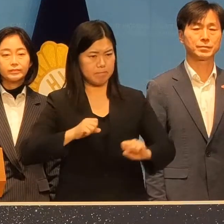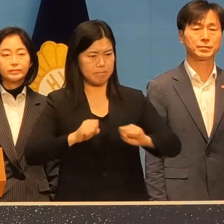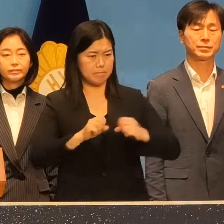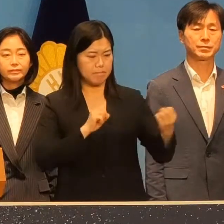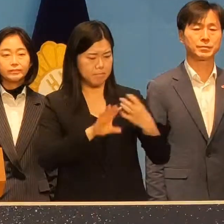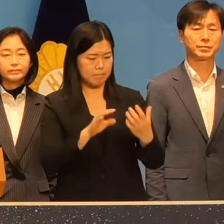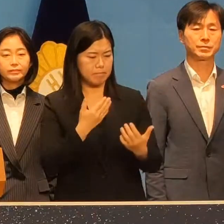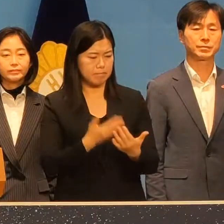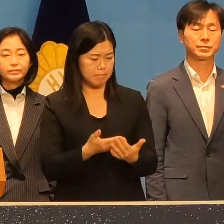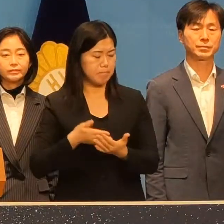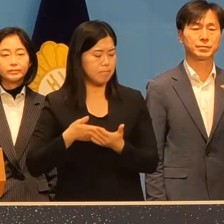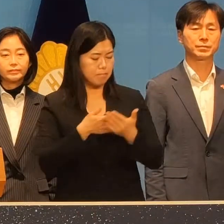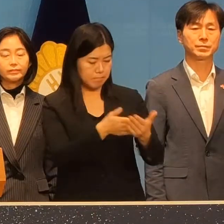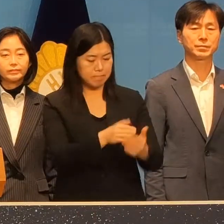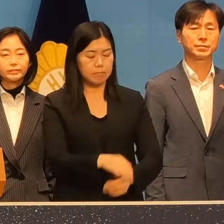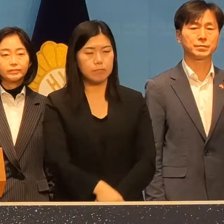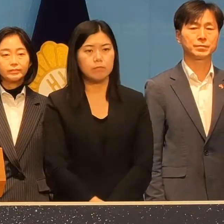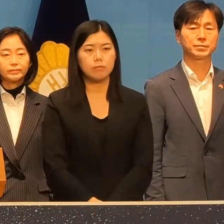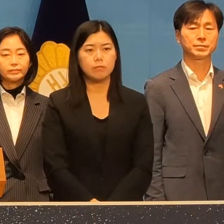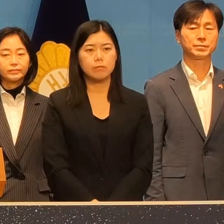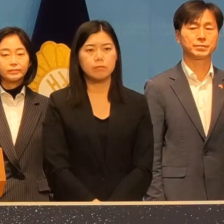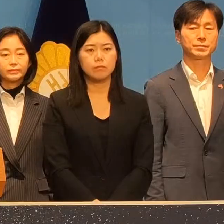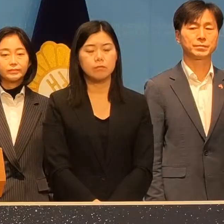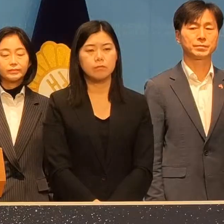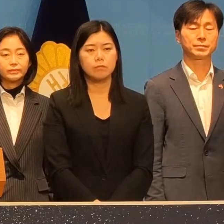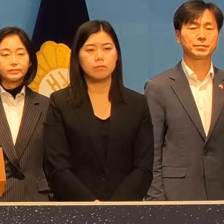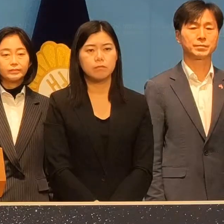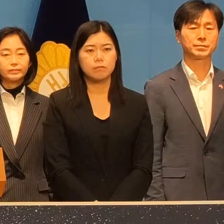응답하길 강력히 촉구합니다.